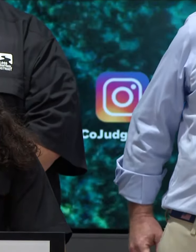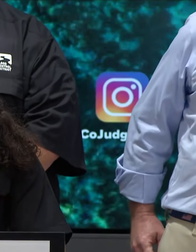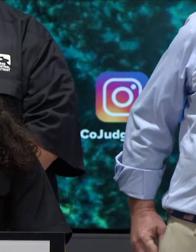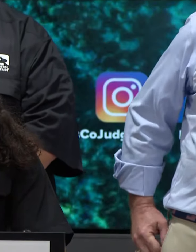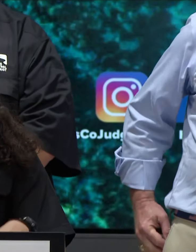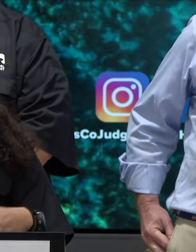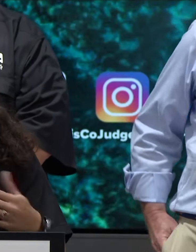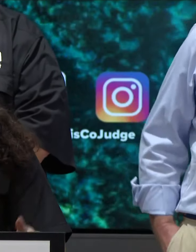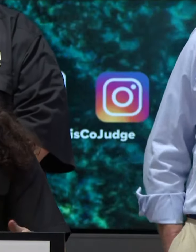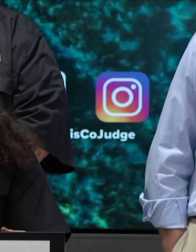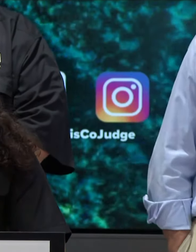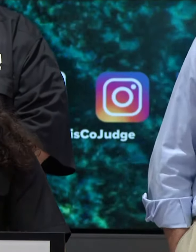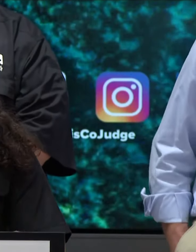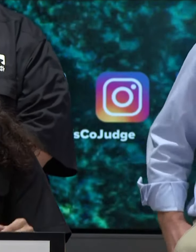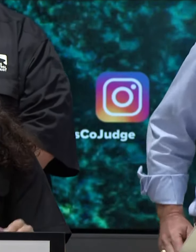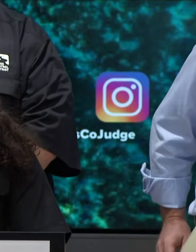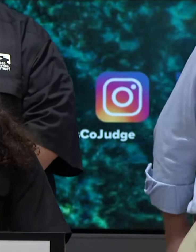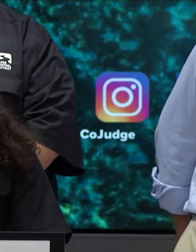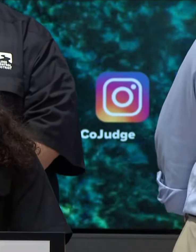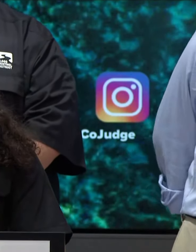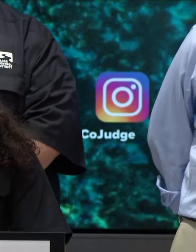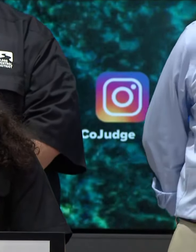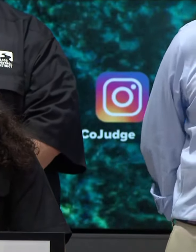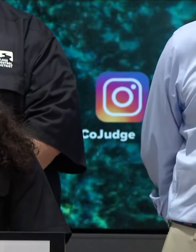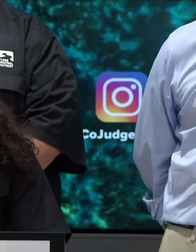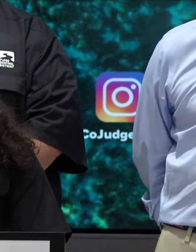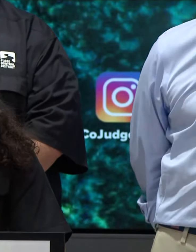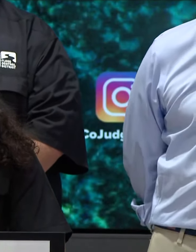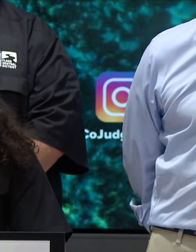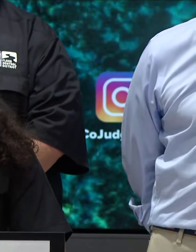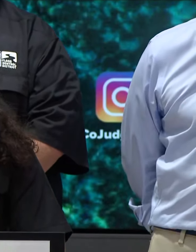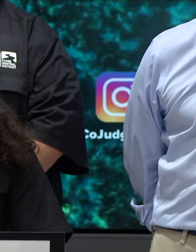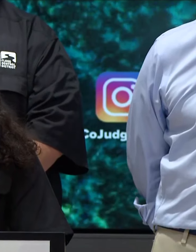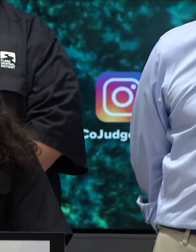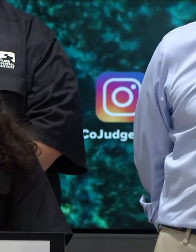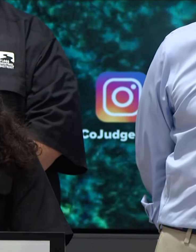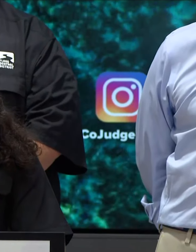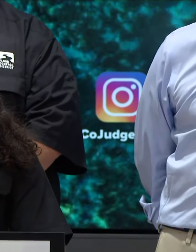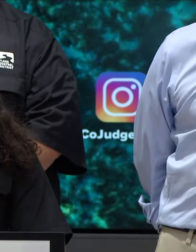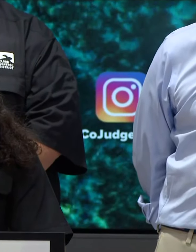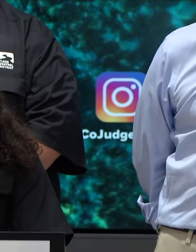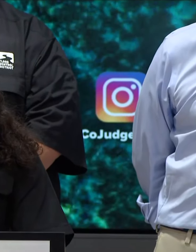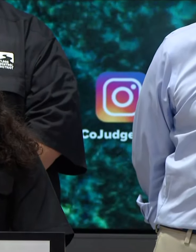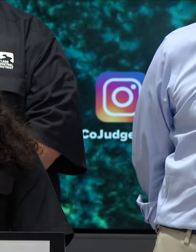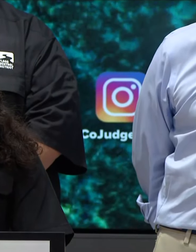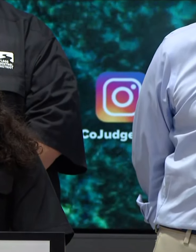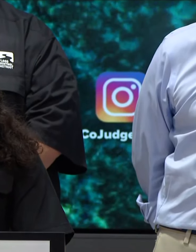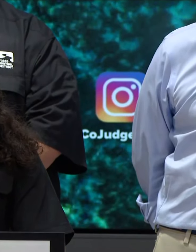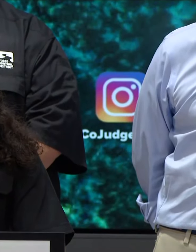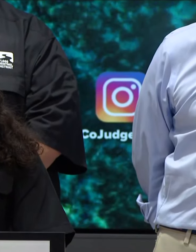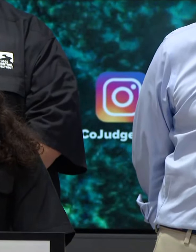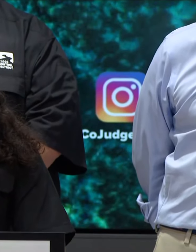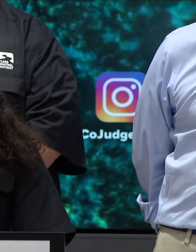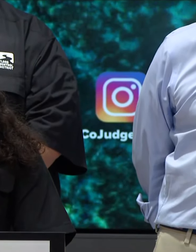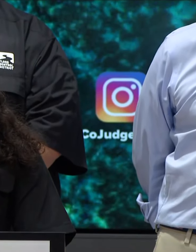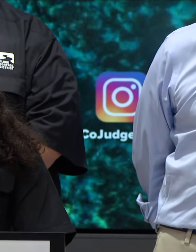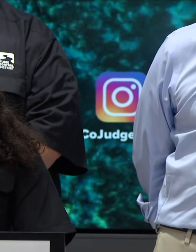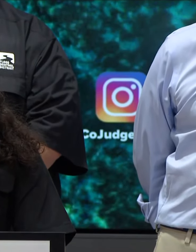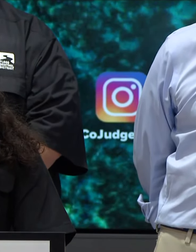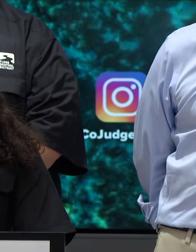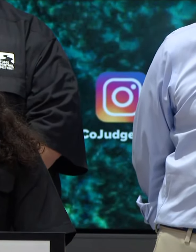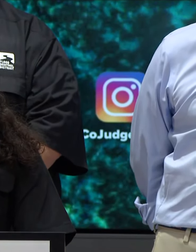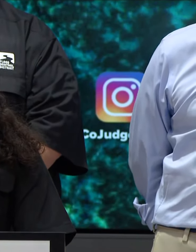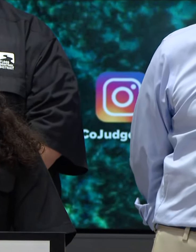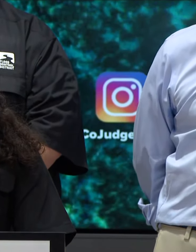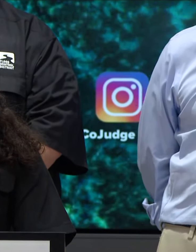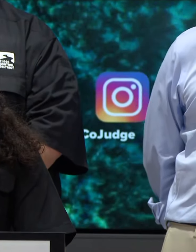frente de la línea a una gasolinera que sí tenga electricidad, sea amable, solamente lleve lo que necesite. Si tiene 8 de